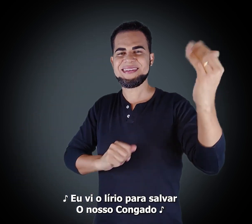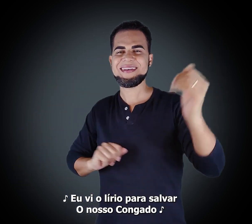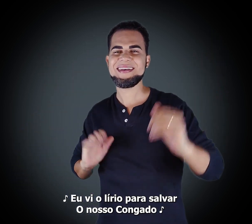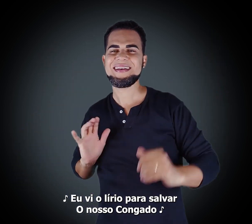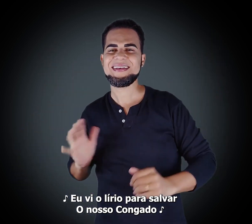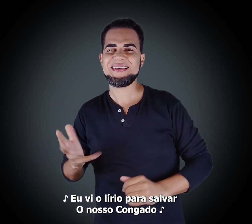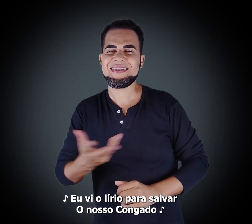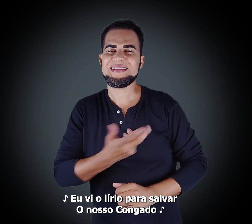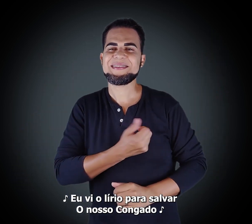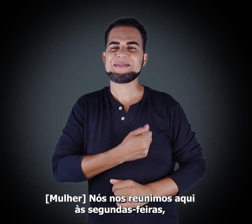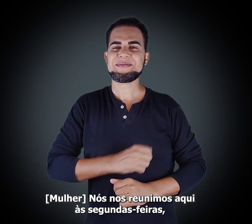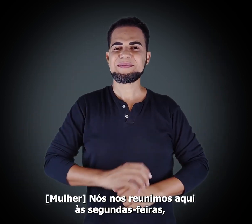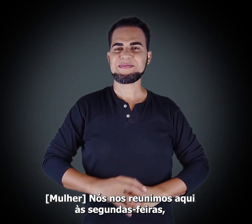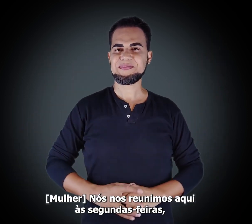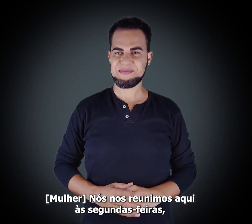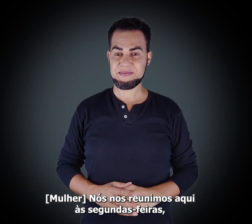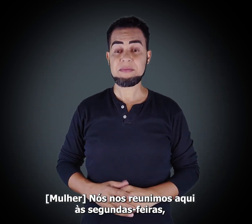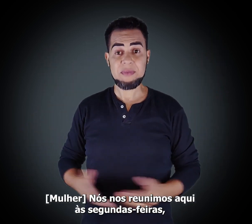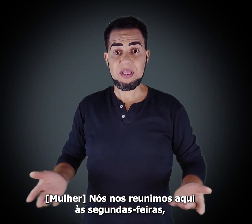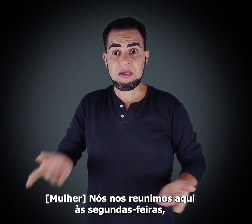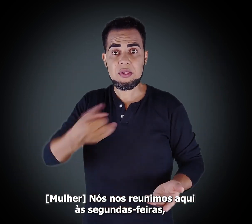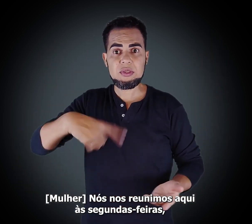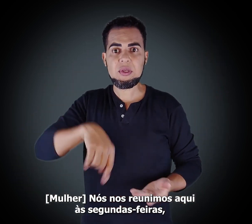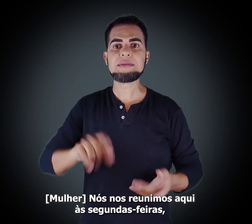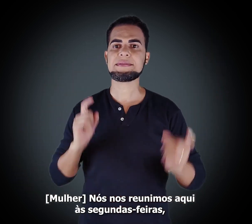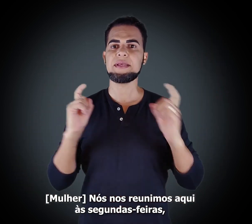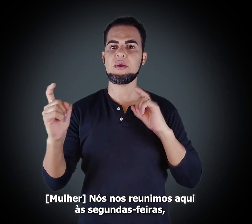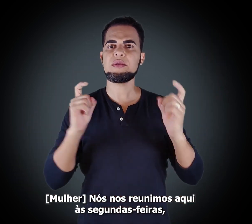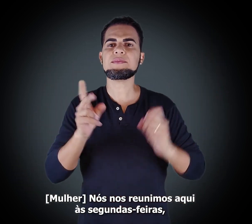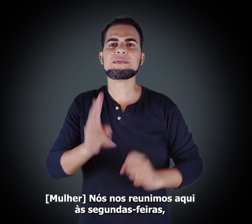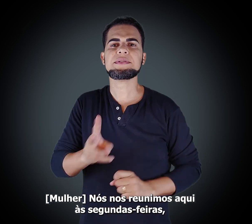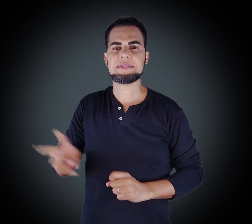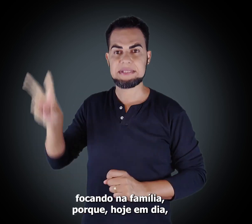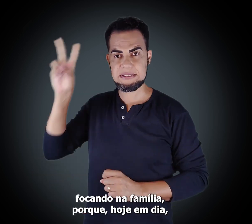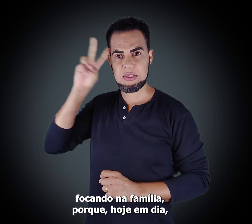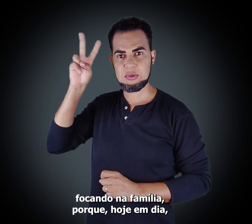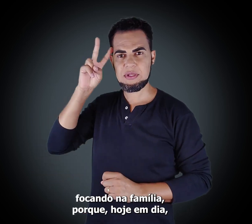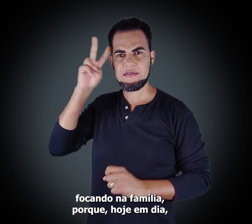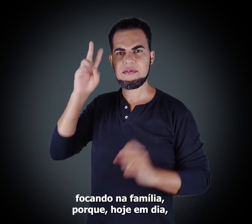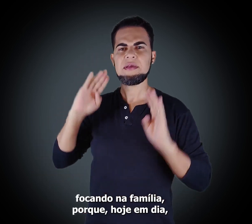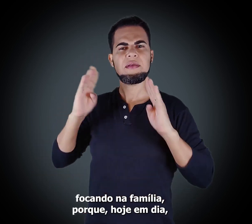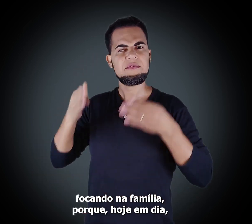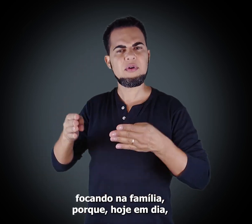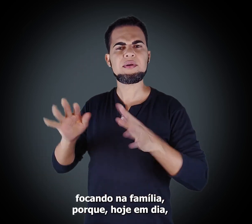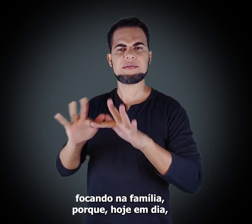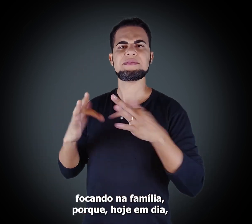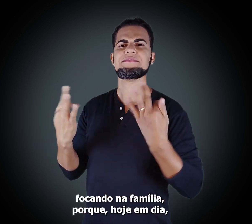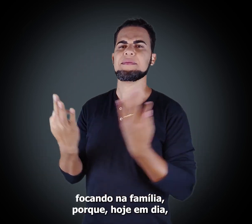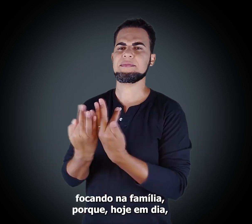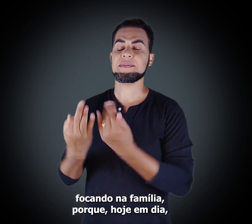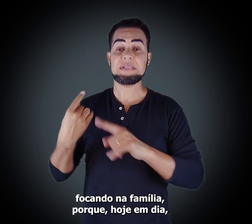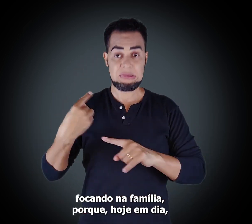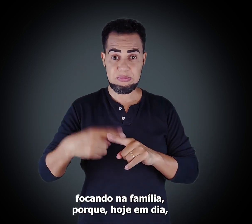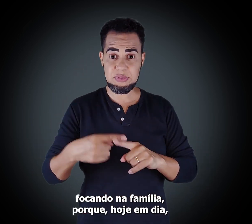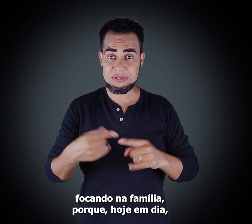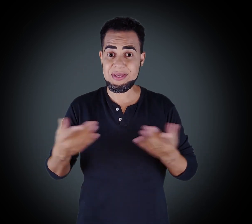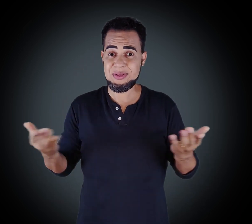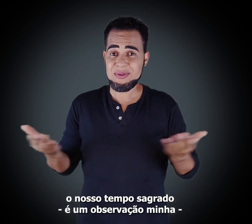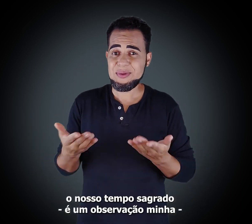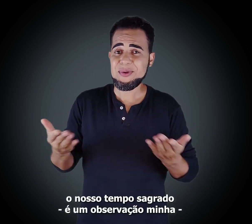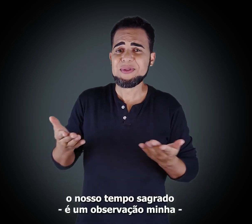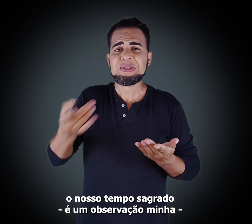nosso gonga. Nós reunimos aqui às segundas-feiras, né, focando na família, porque hoje em